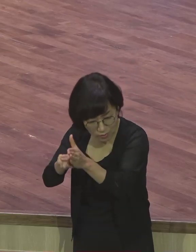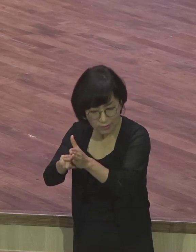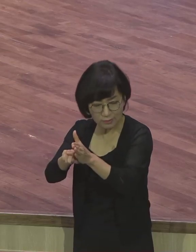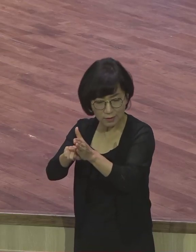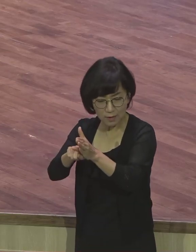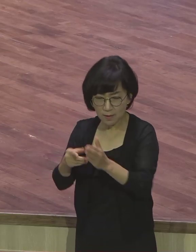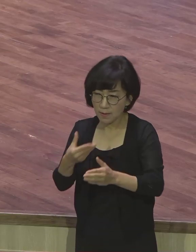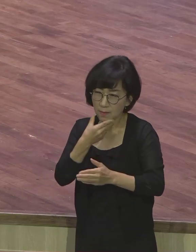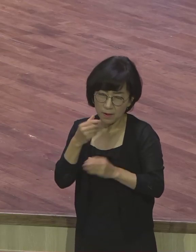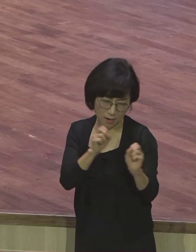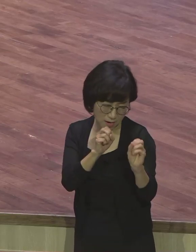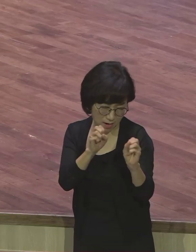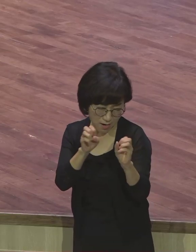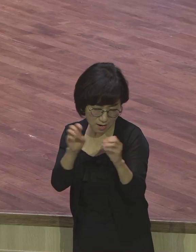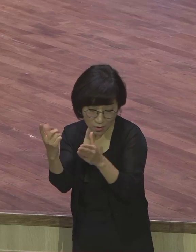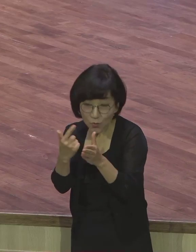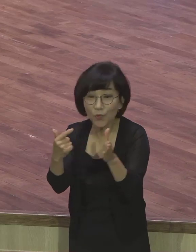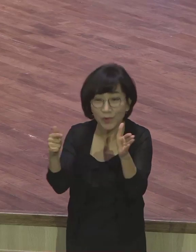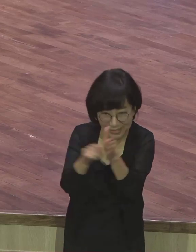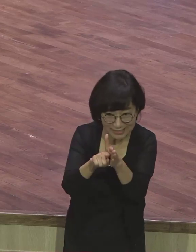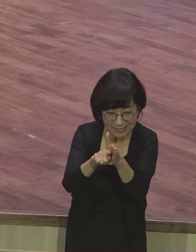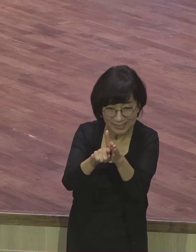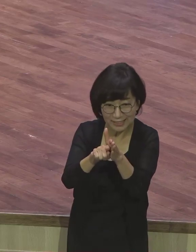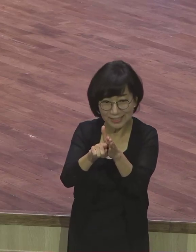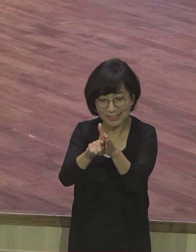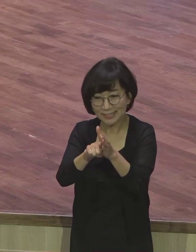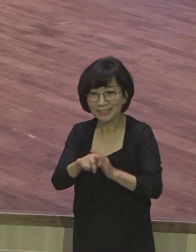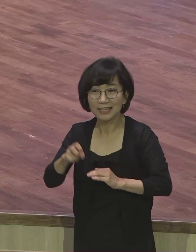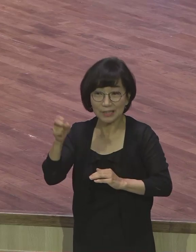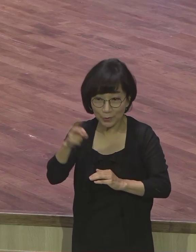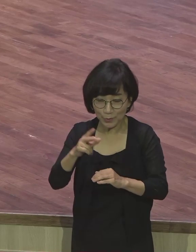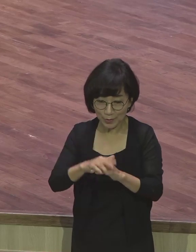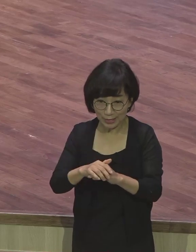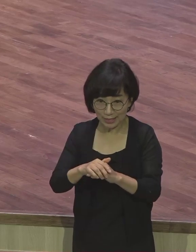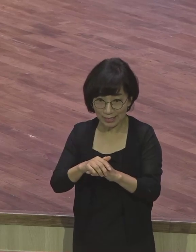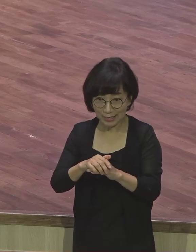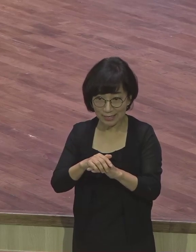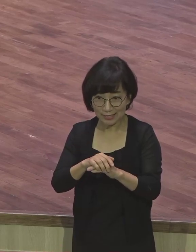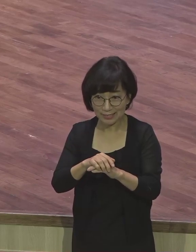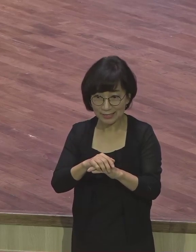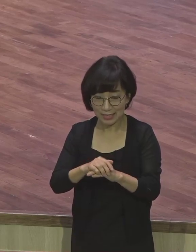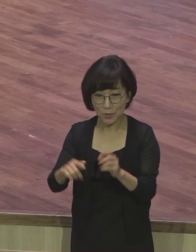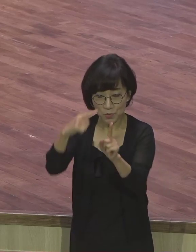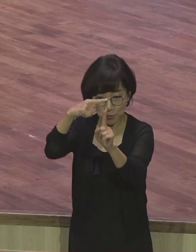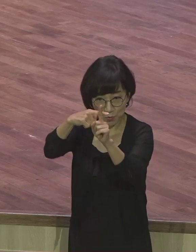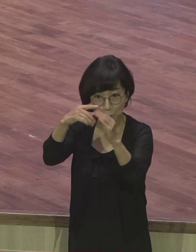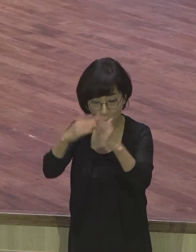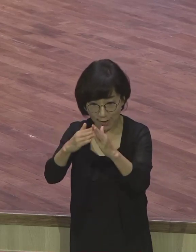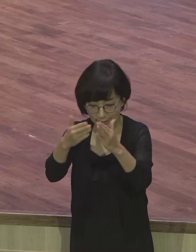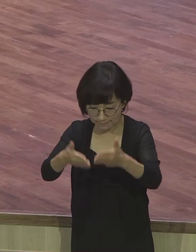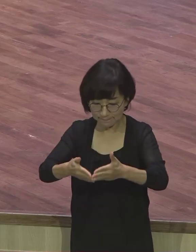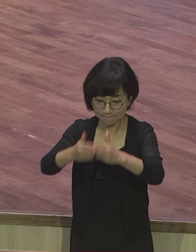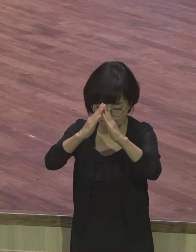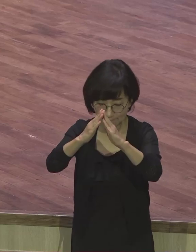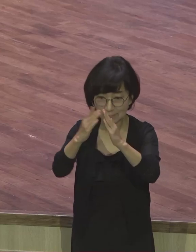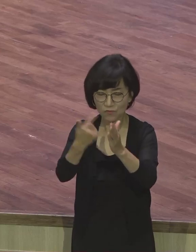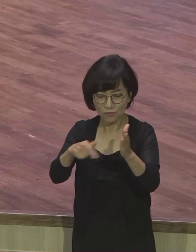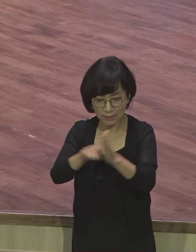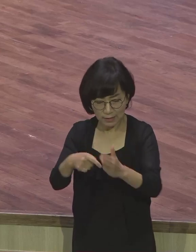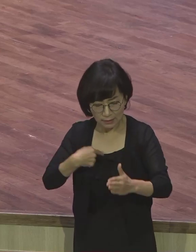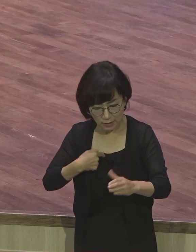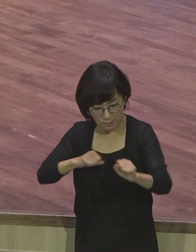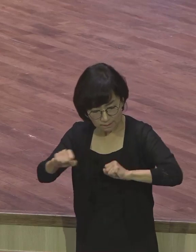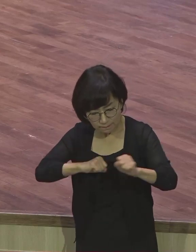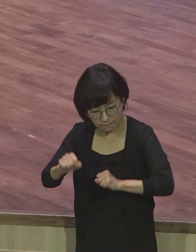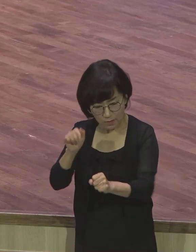정말 복음 확산을 위해서 이 영적 센터인 교회를 세우는 데 있어서 내가